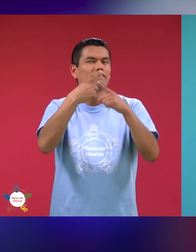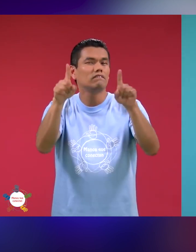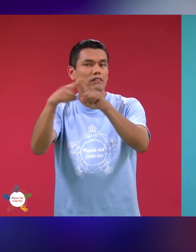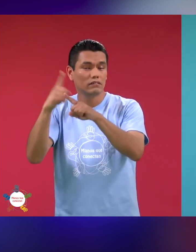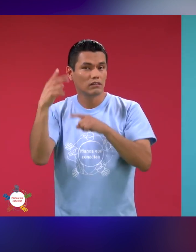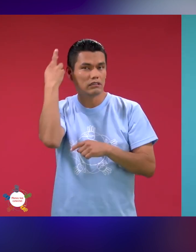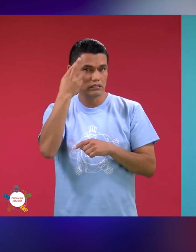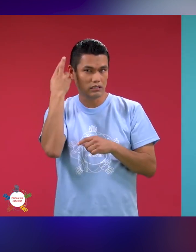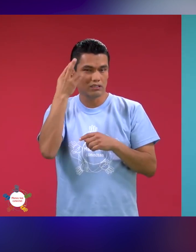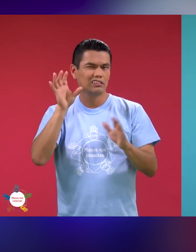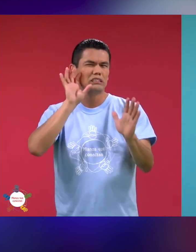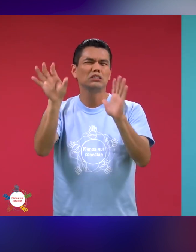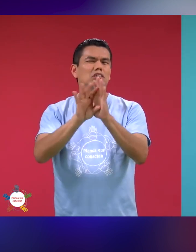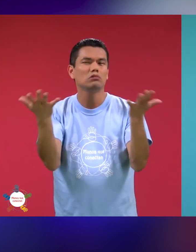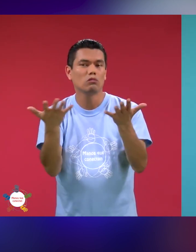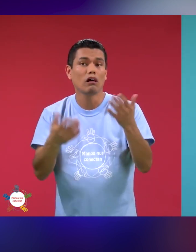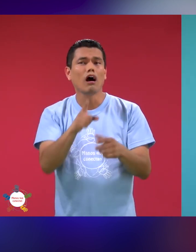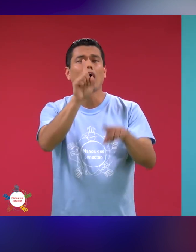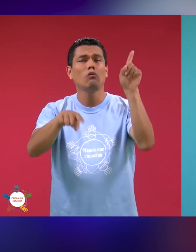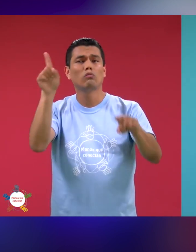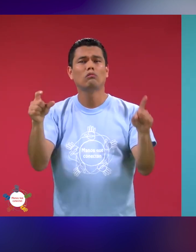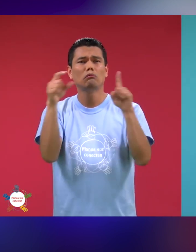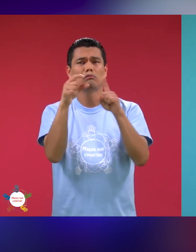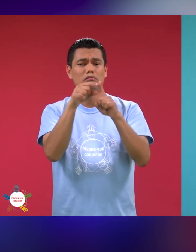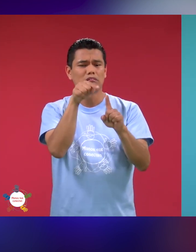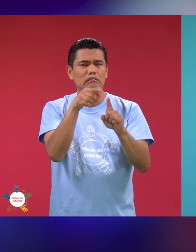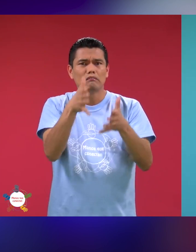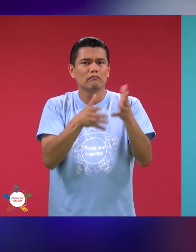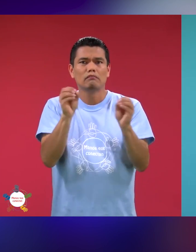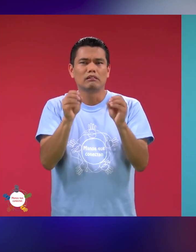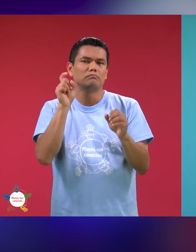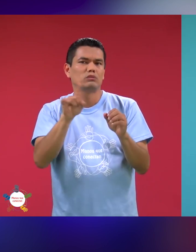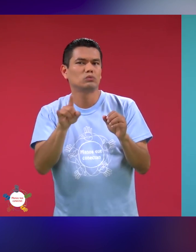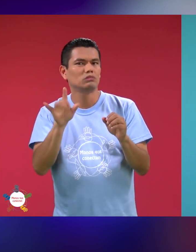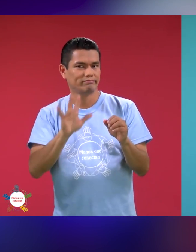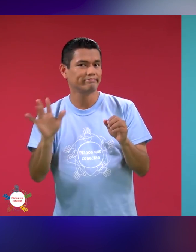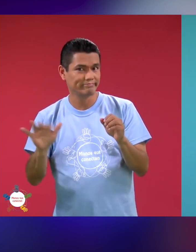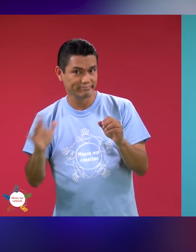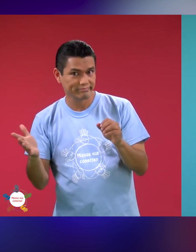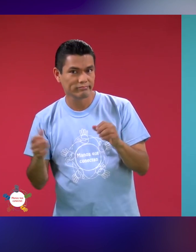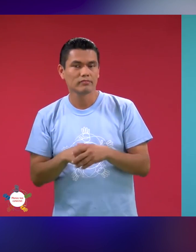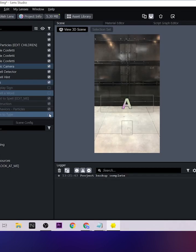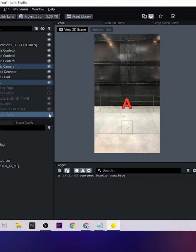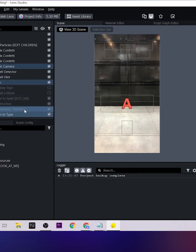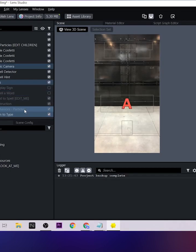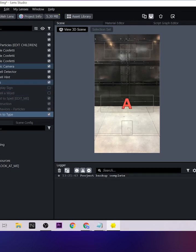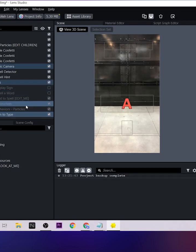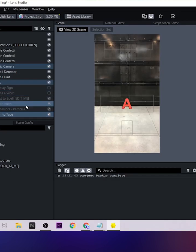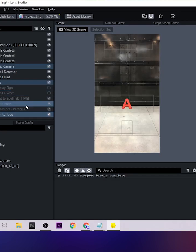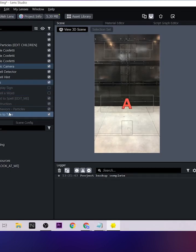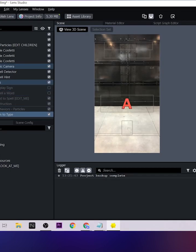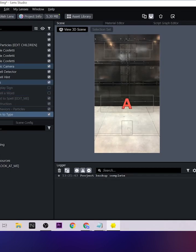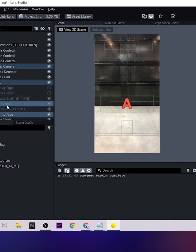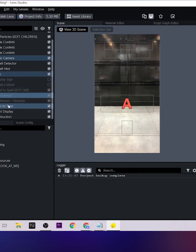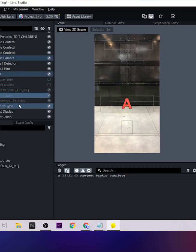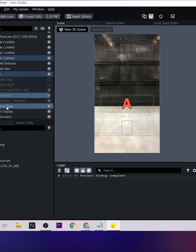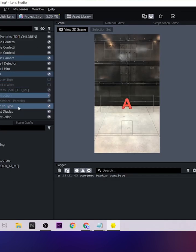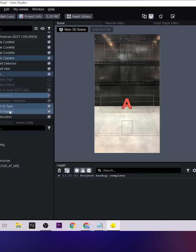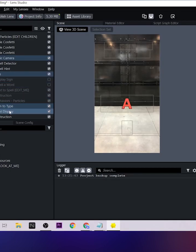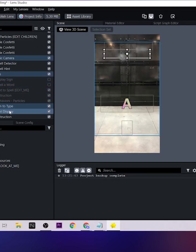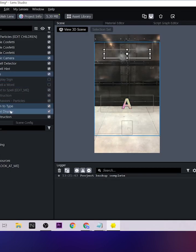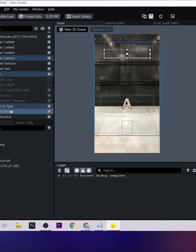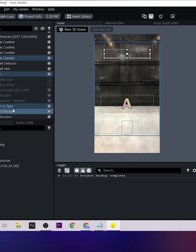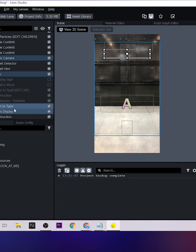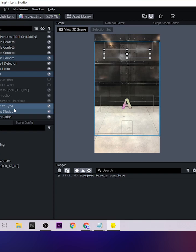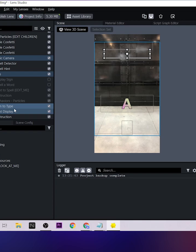que exista una solución como esta, donde podemos ampliar la comunicación con todos. Y ahora a través de la realidad aumentada.